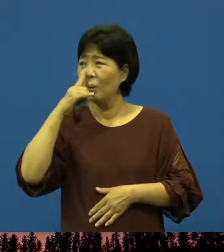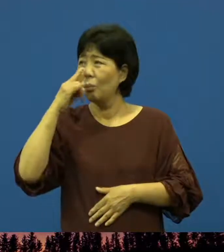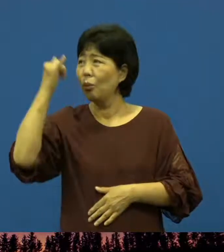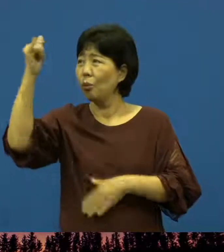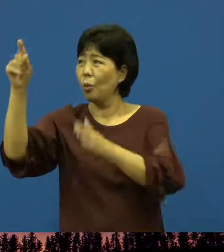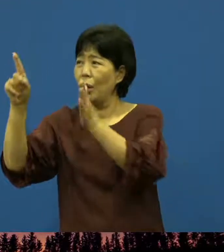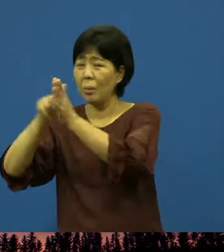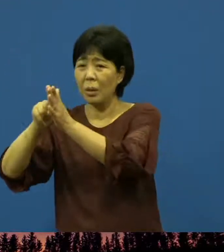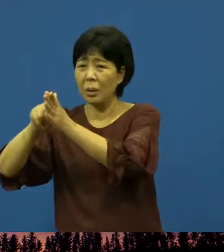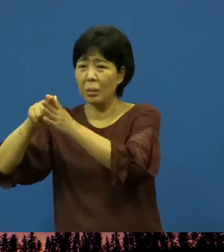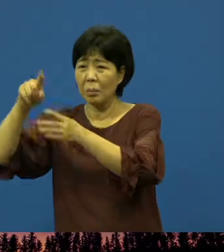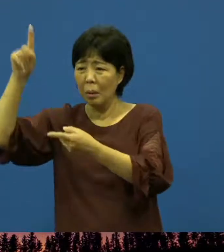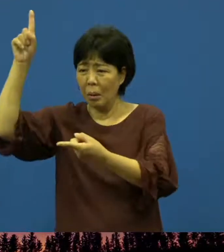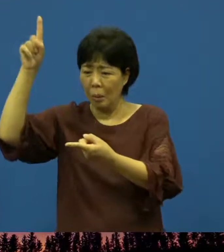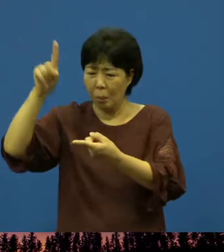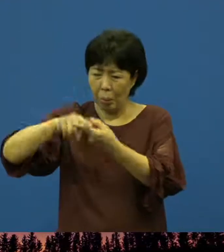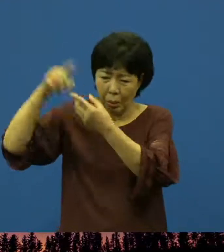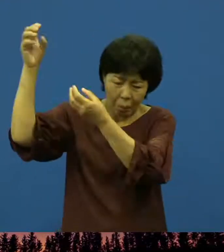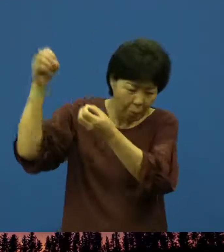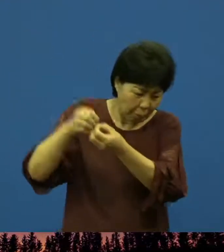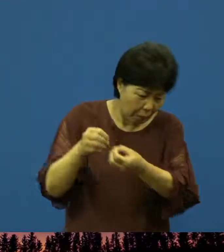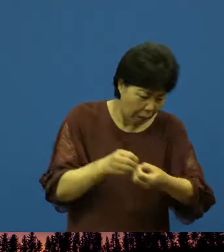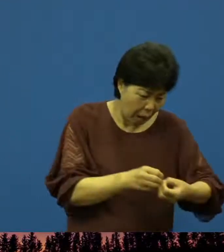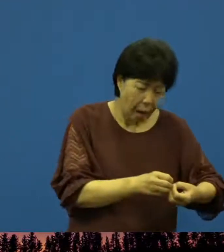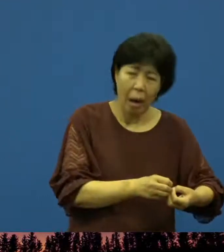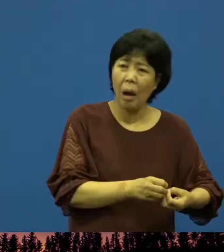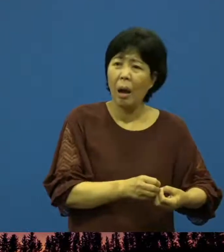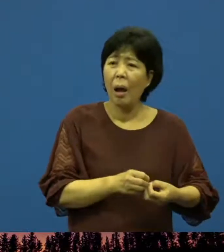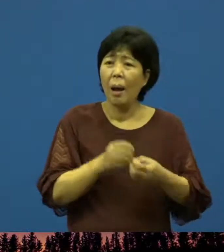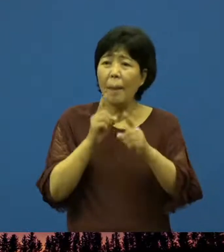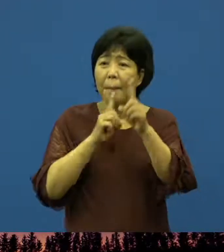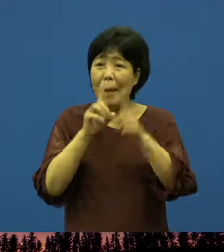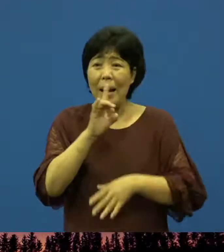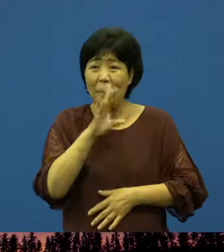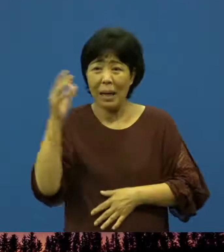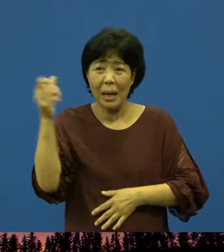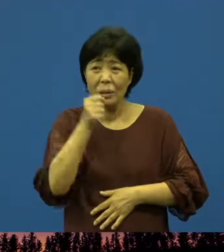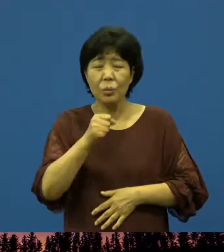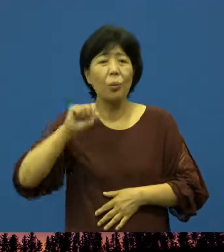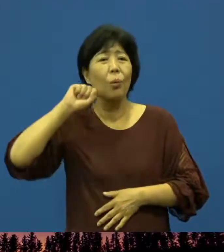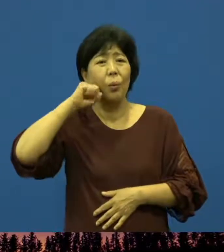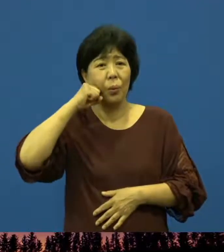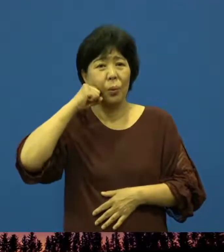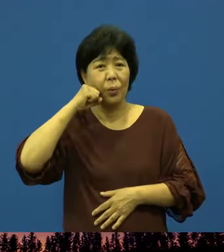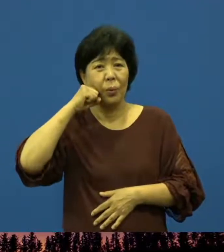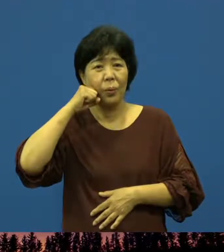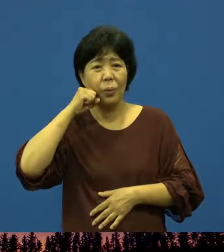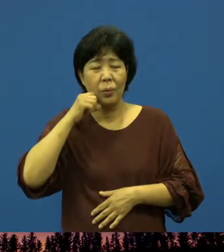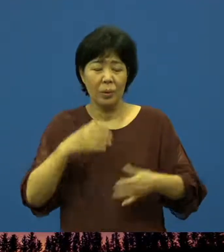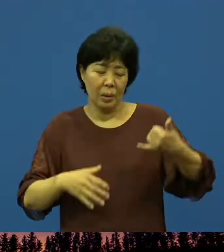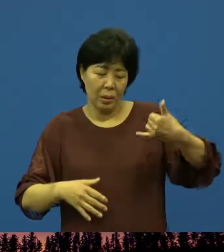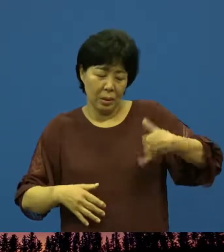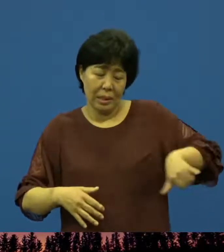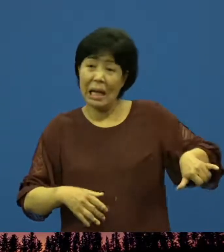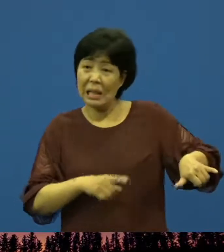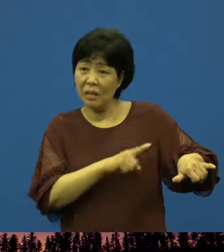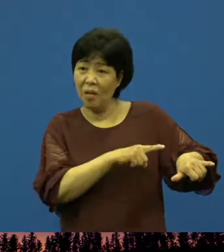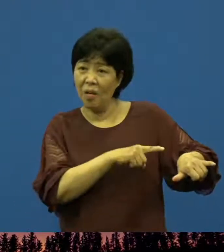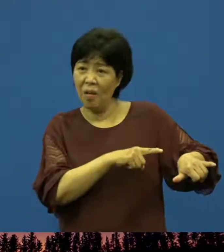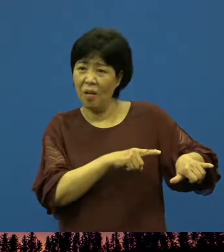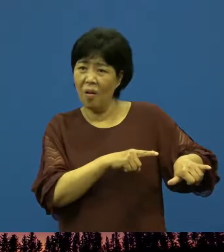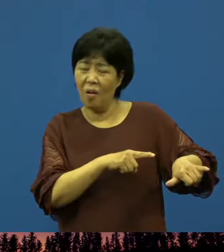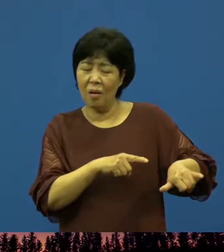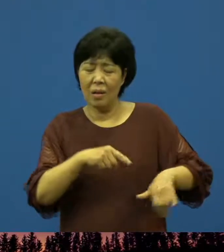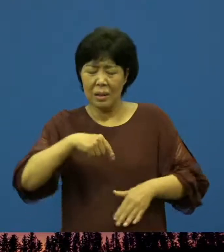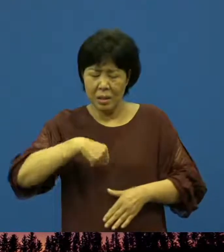전수되는 것은 말로는 안 되는 거예요, 사실. 중요한 것은 2세대가 다시 자기의